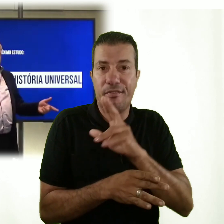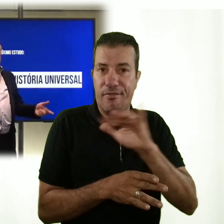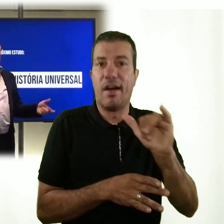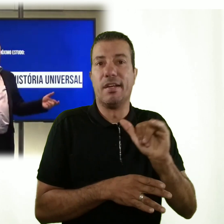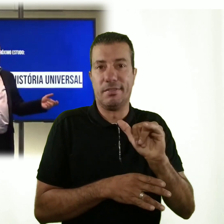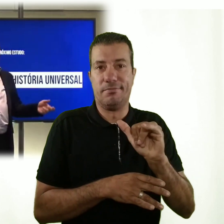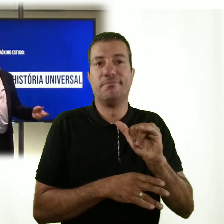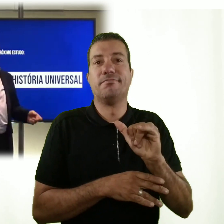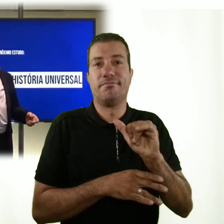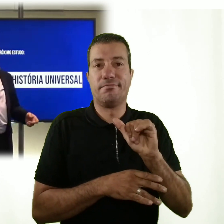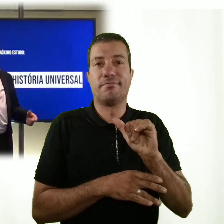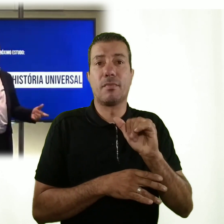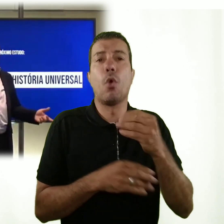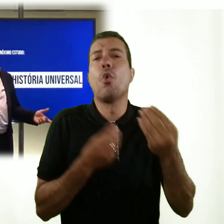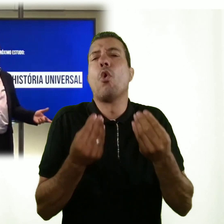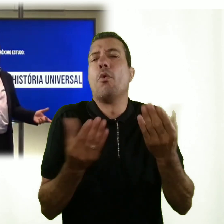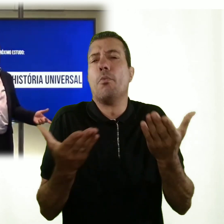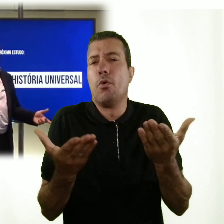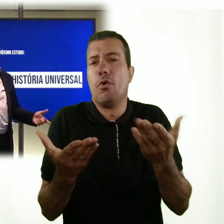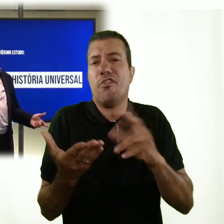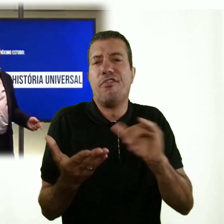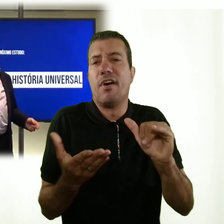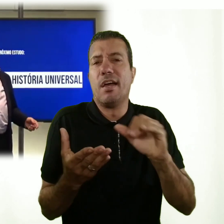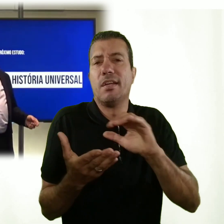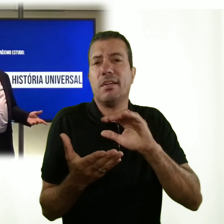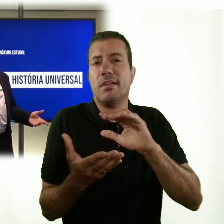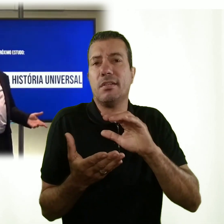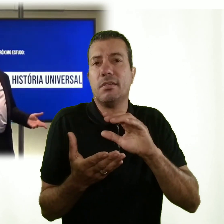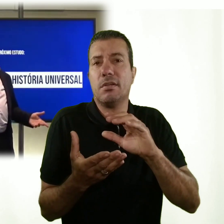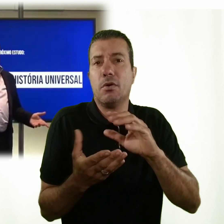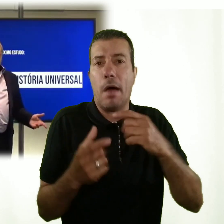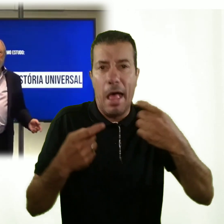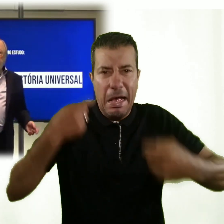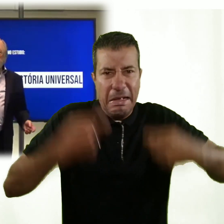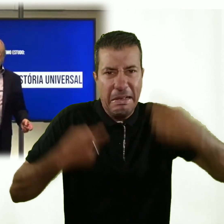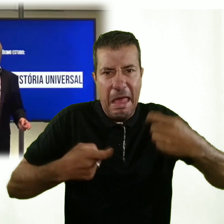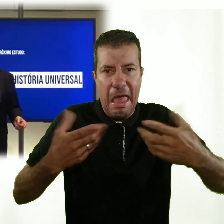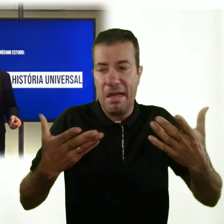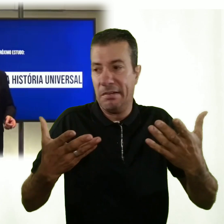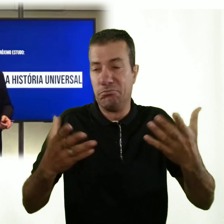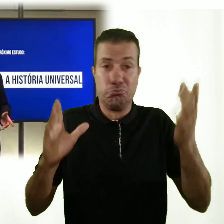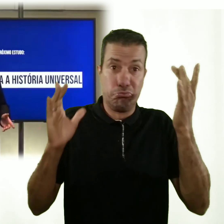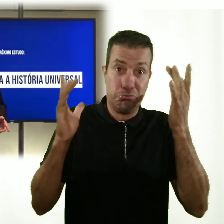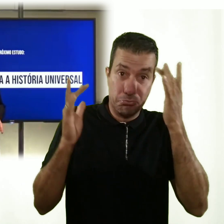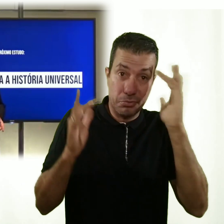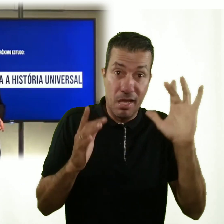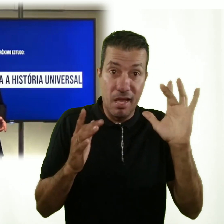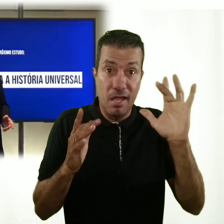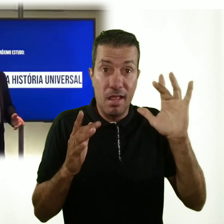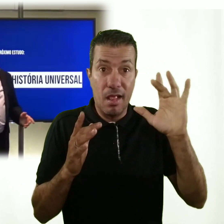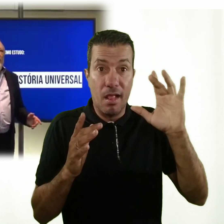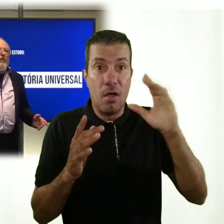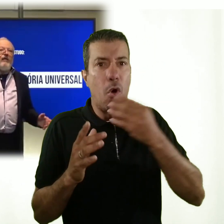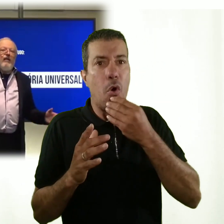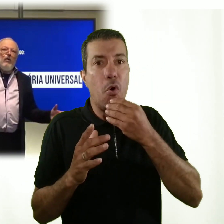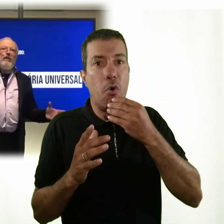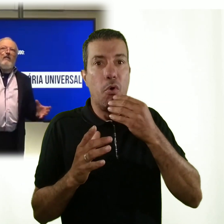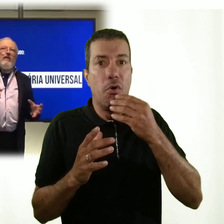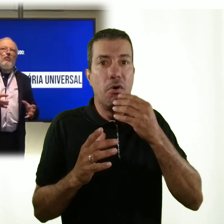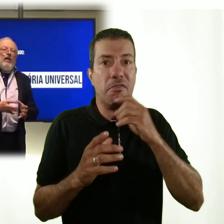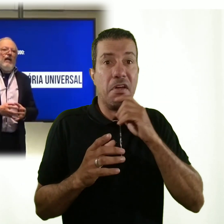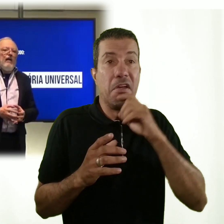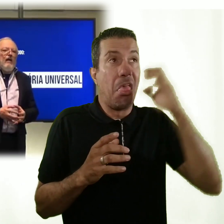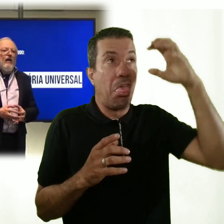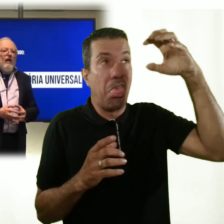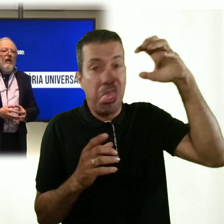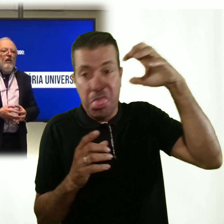Vai acabar como? Uma guerra nuclear? Não sei. Vai ser invadido por alienígenas? Vai ter um asteroide que